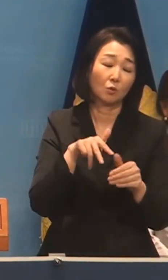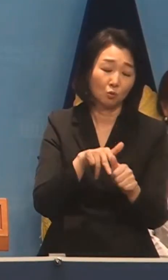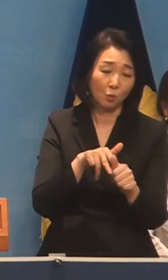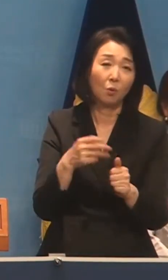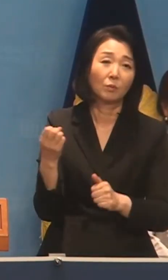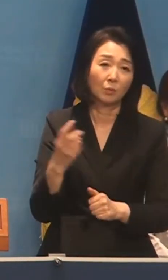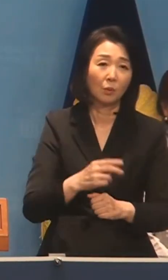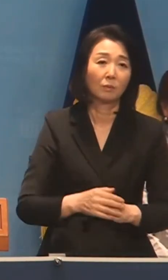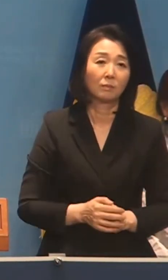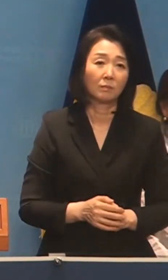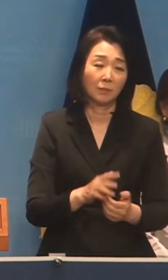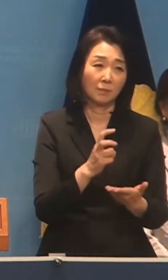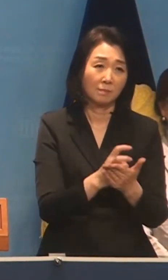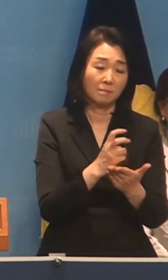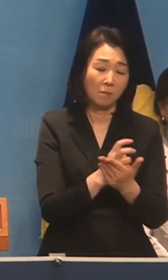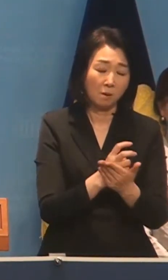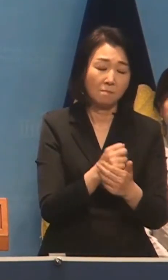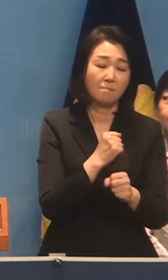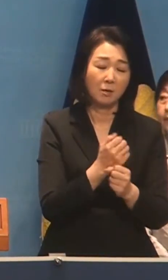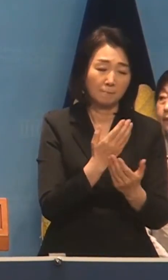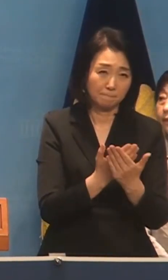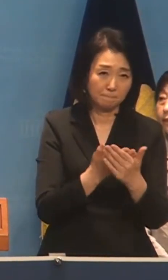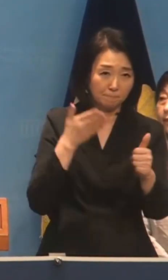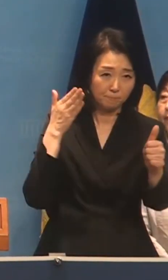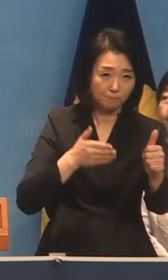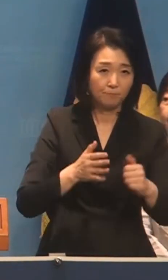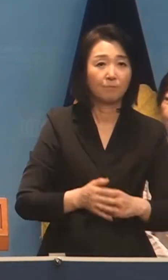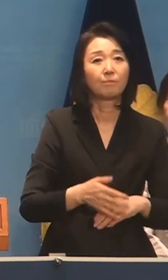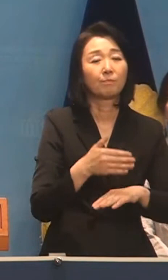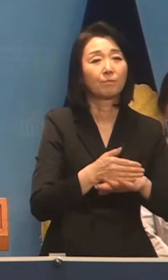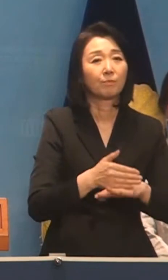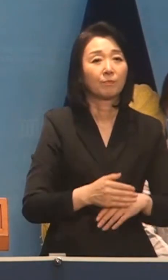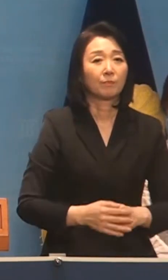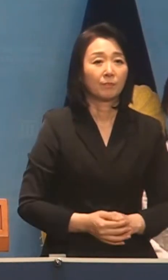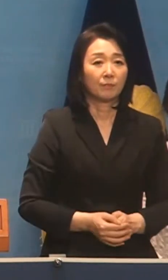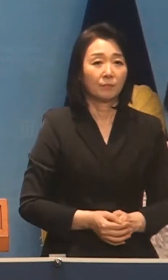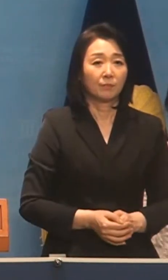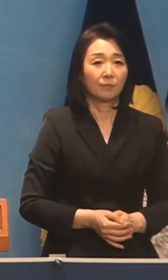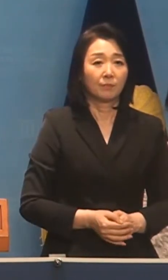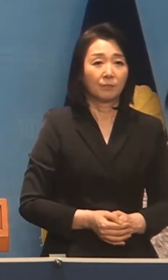대선 후보들 그리고 입법 조치로서 취해졌으면 좋겠습니다. 고맙습니다.